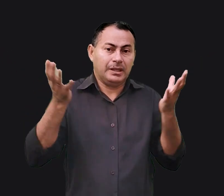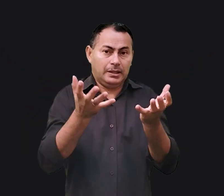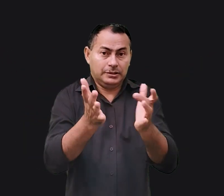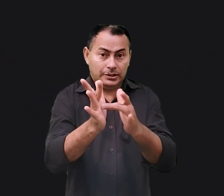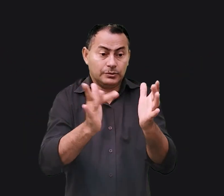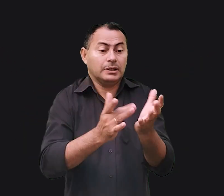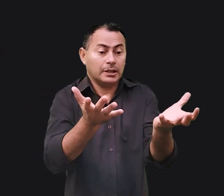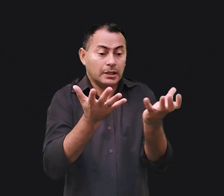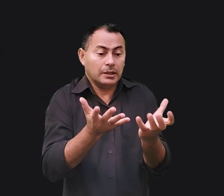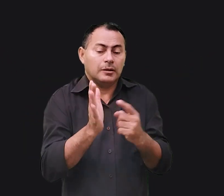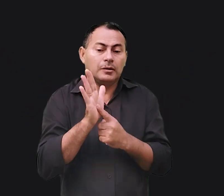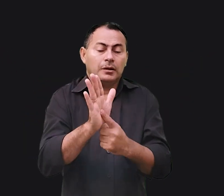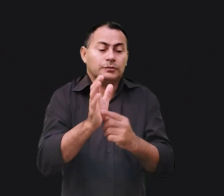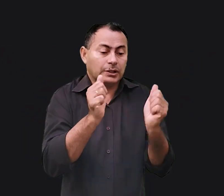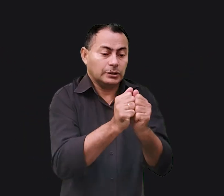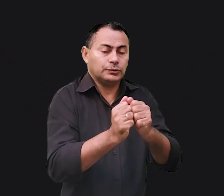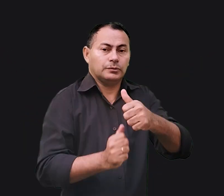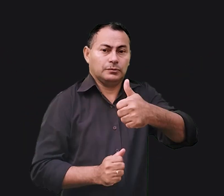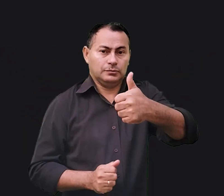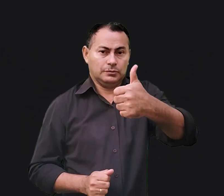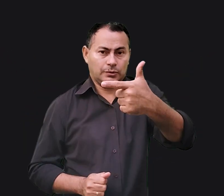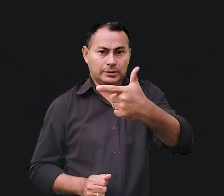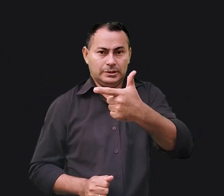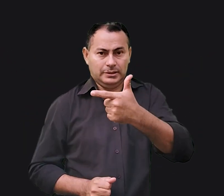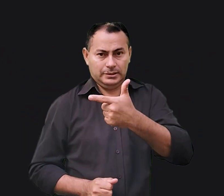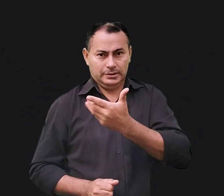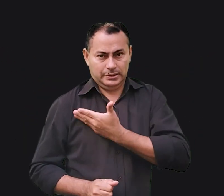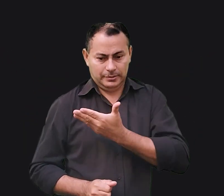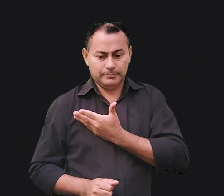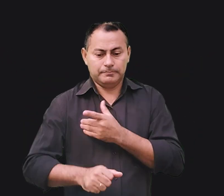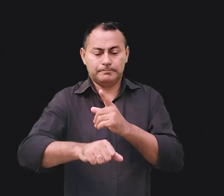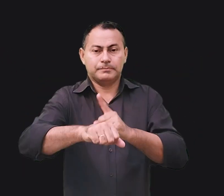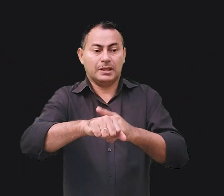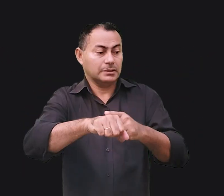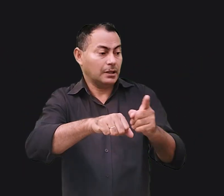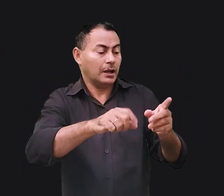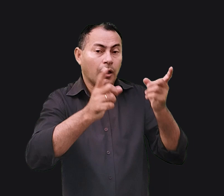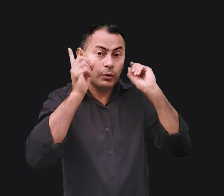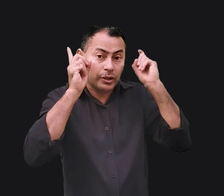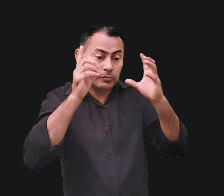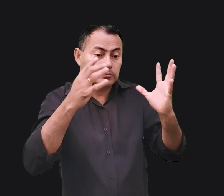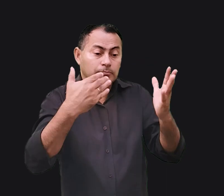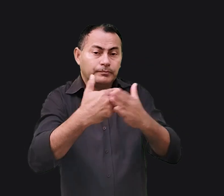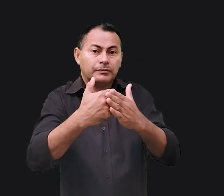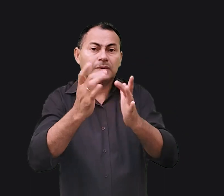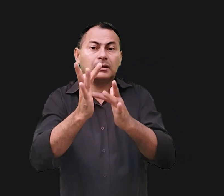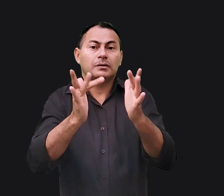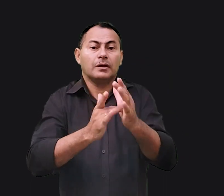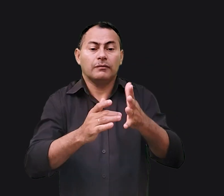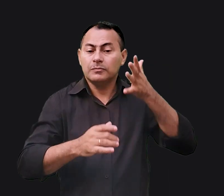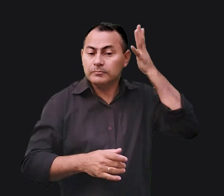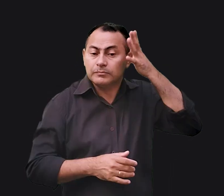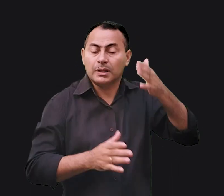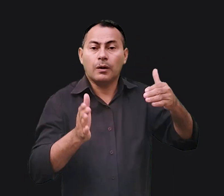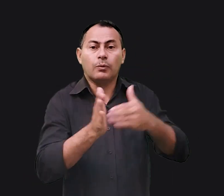queria passá-las com os 12 discípulos. Foi nessa reunião fechada que Jesus fez o sermão da última